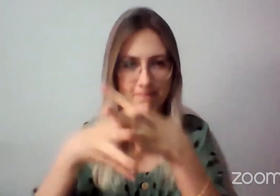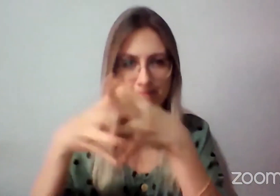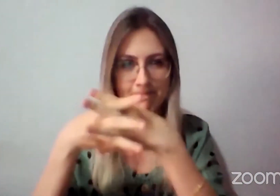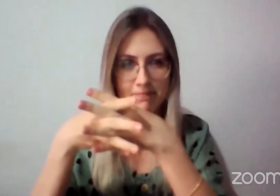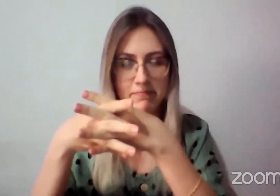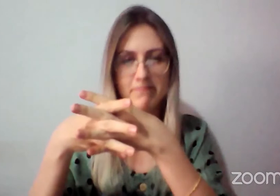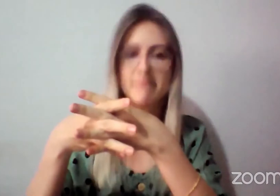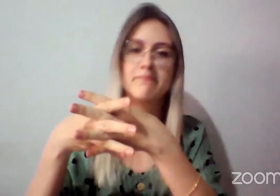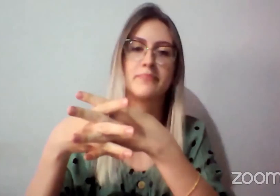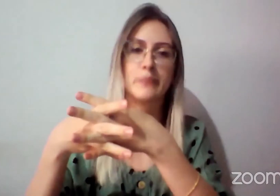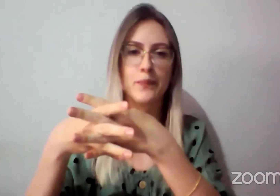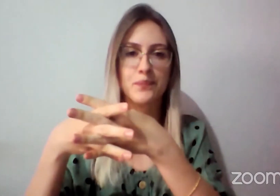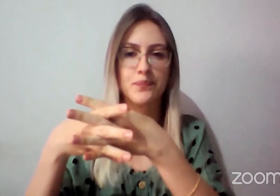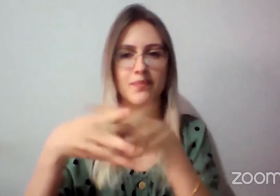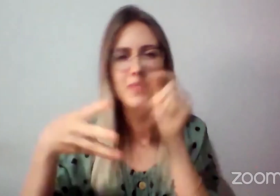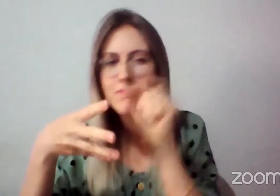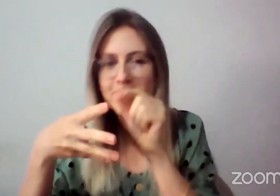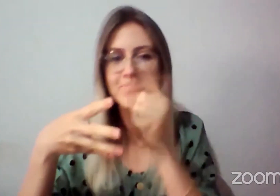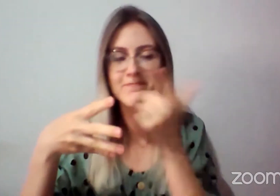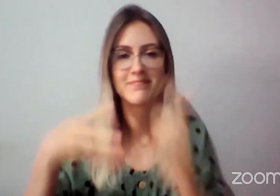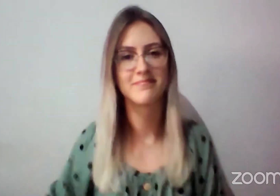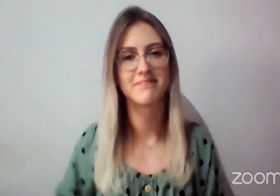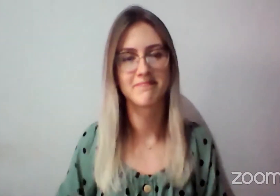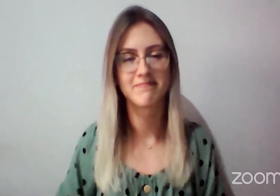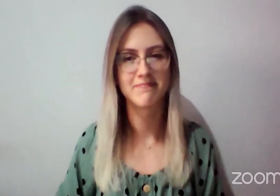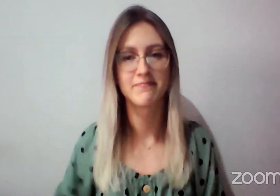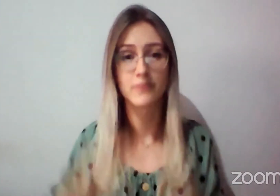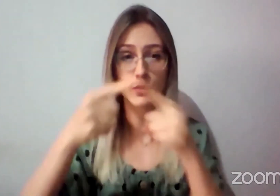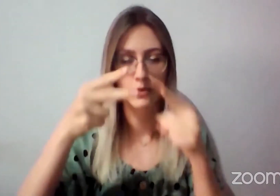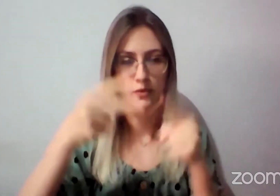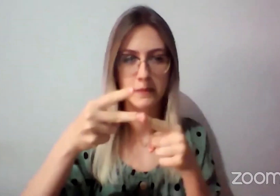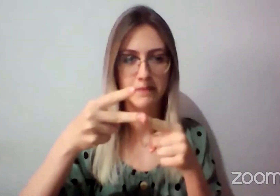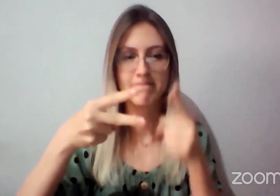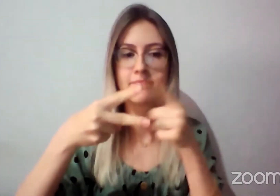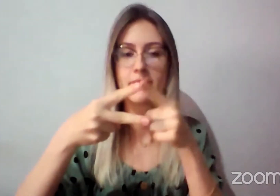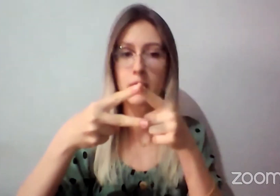Eu tenho um bloqueio, uma barreira. Mas o que é isso? Tem 2 coisas.